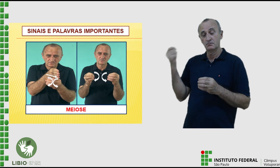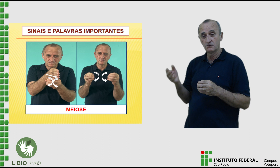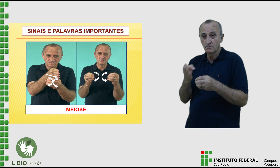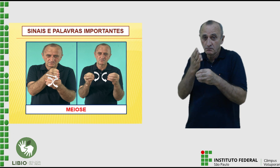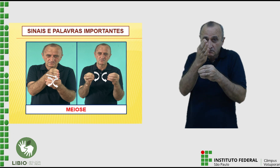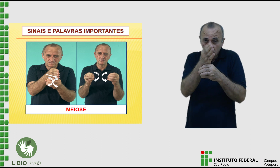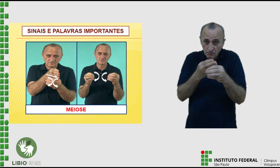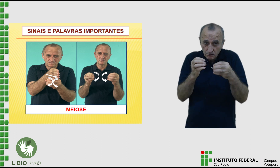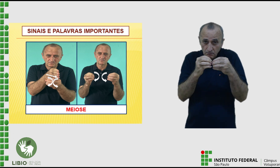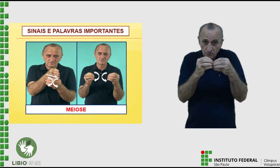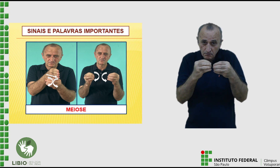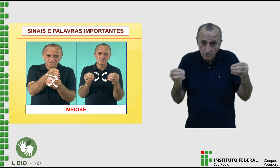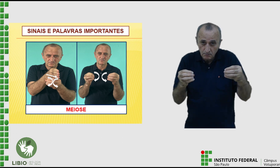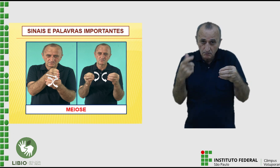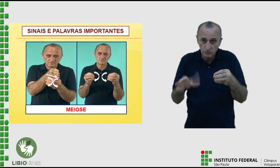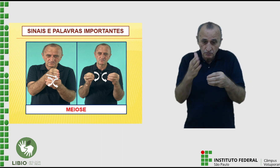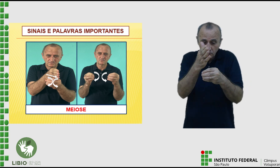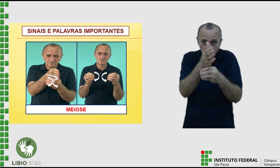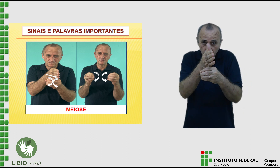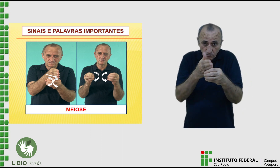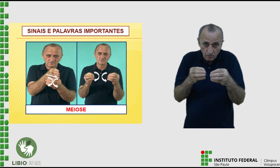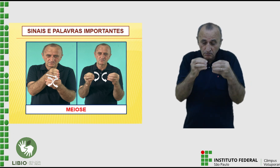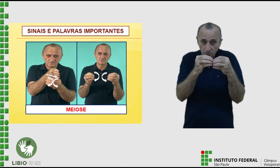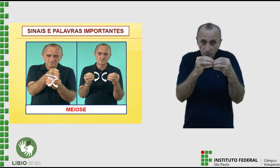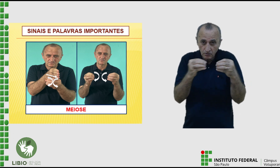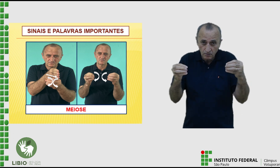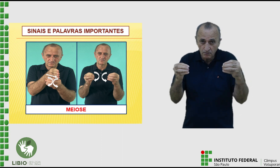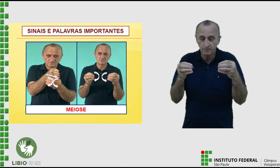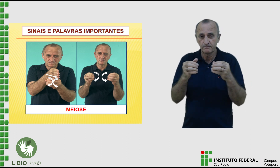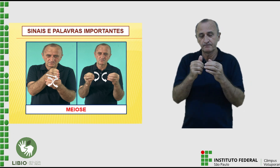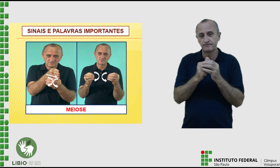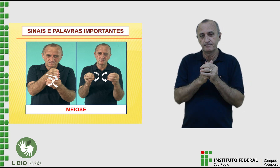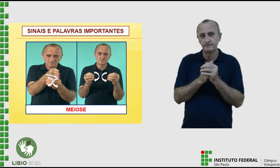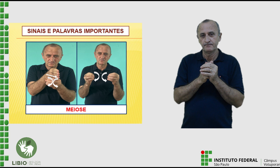Sinal meiose. Meiose.